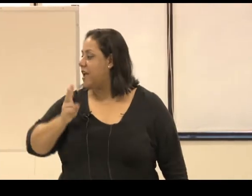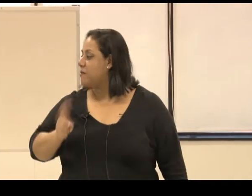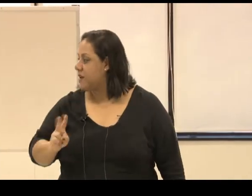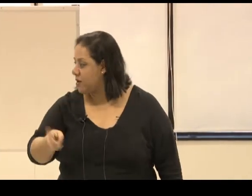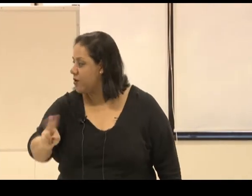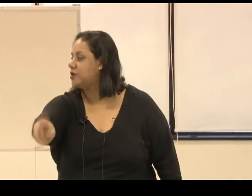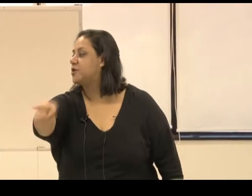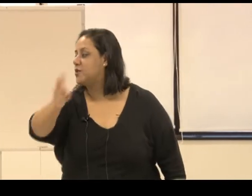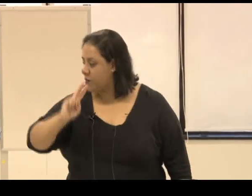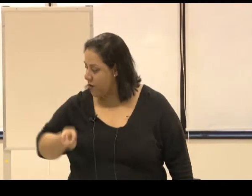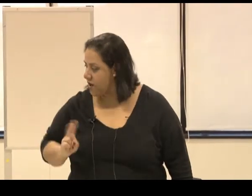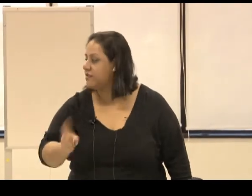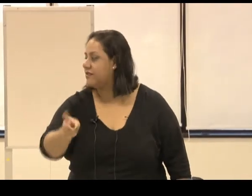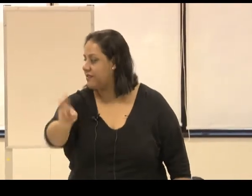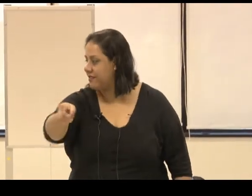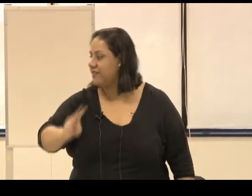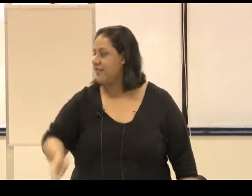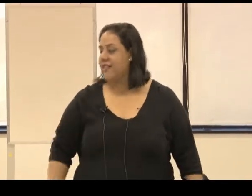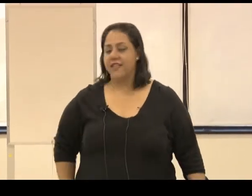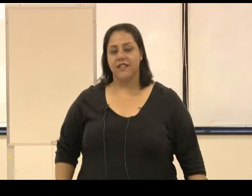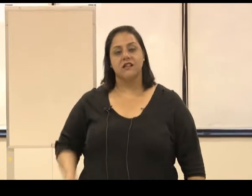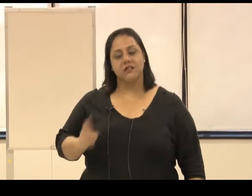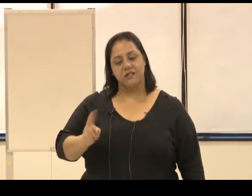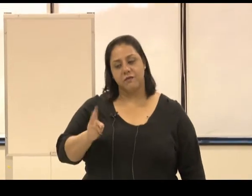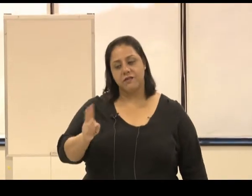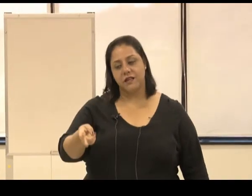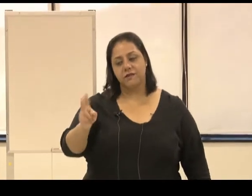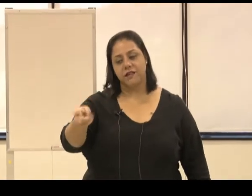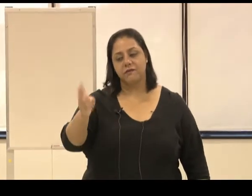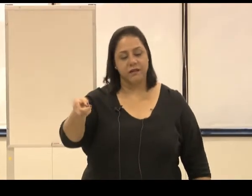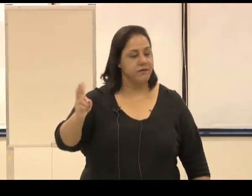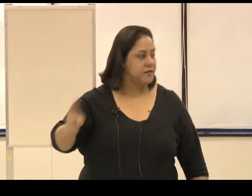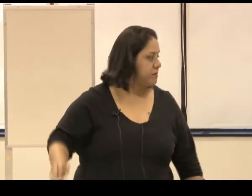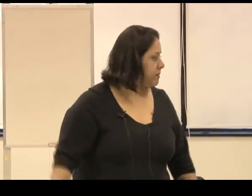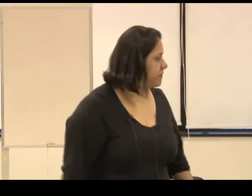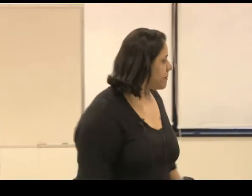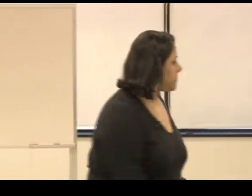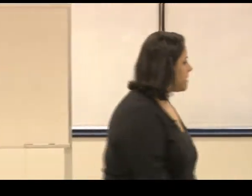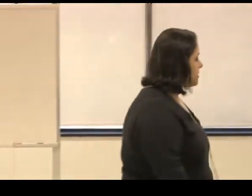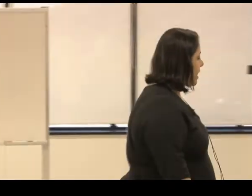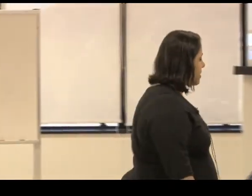Sempre, continua. Sempre, sempre, sempre, sempre, sempre. Certo?